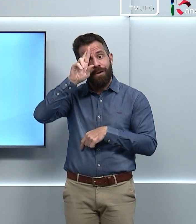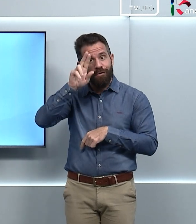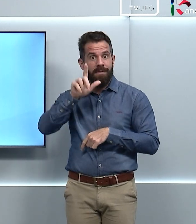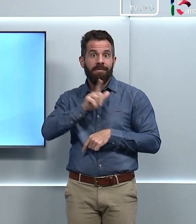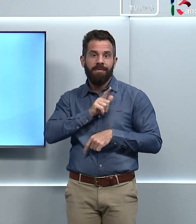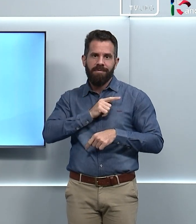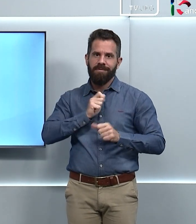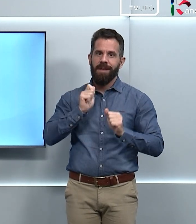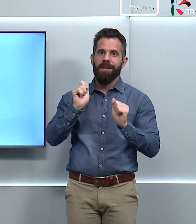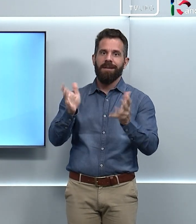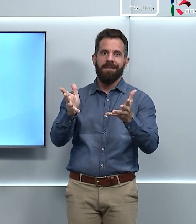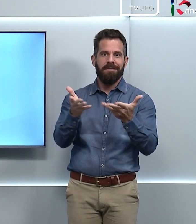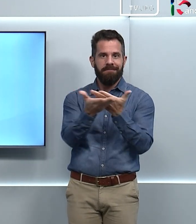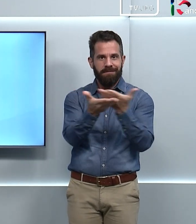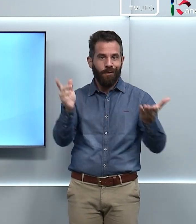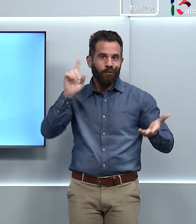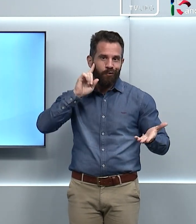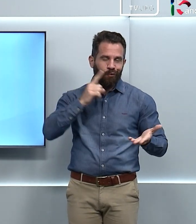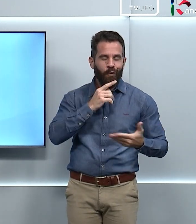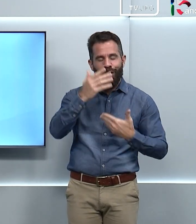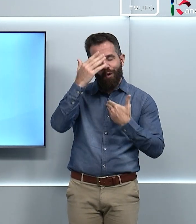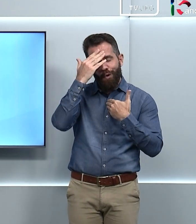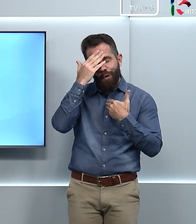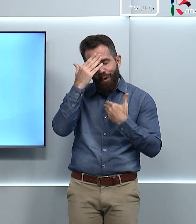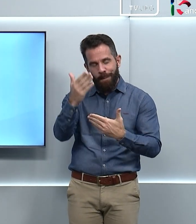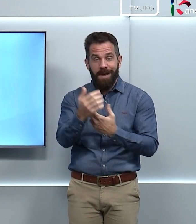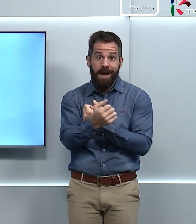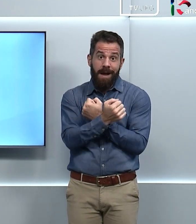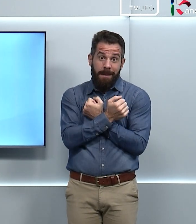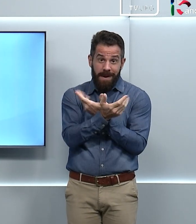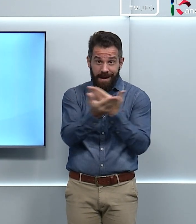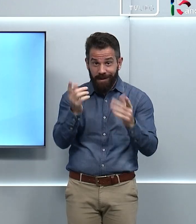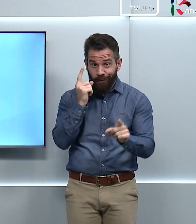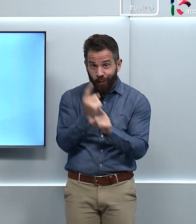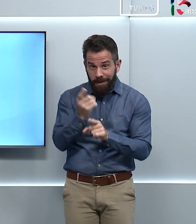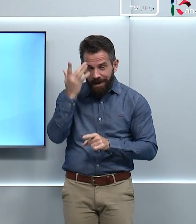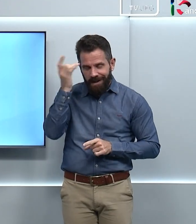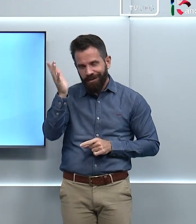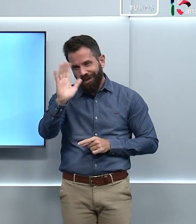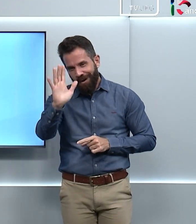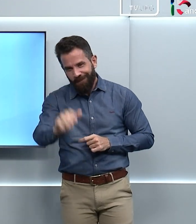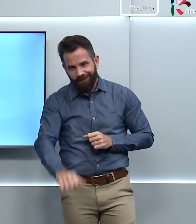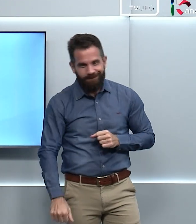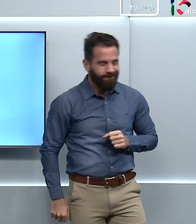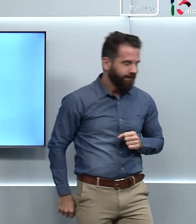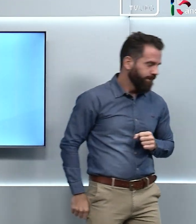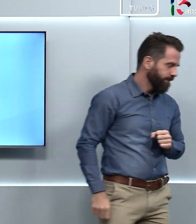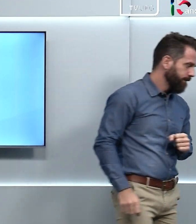acessíveis para a comunidade surda. Muito obrigada, forte abraço, até amanhã. Tchau, tchau.